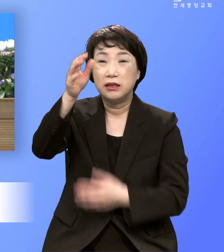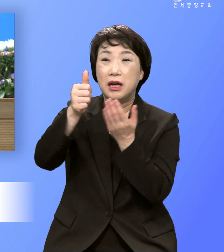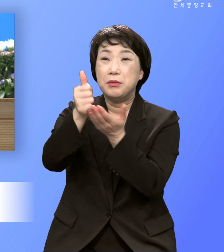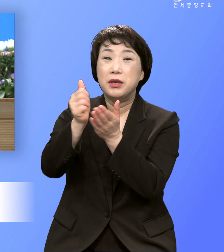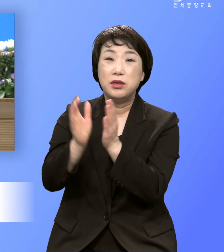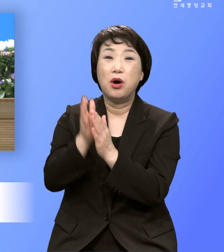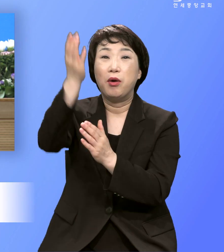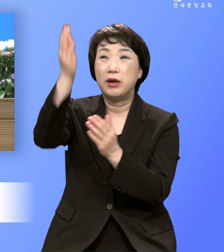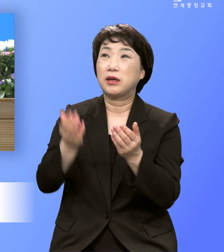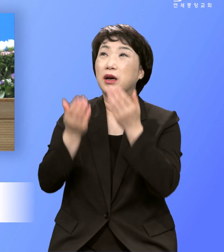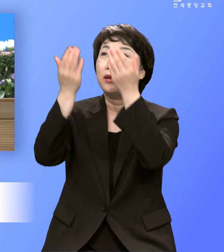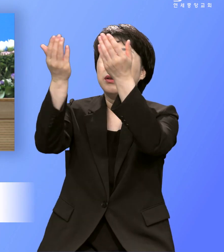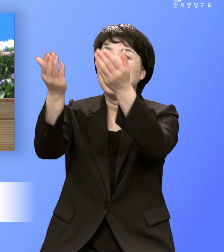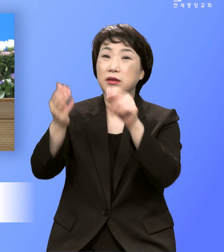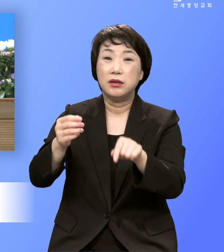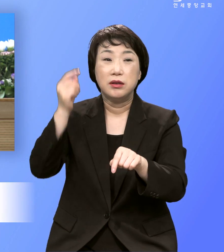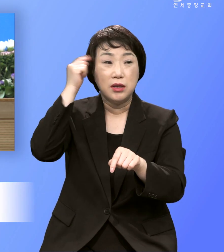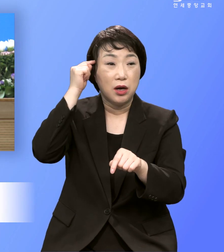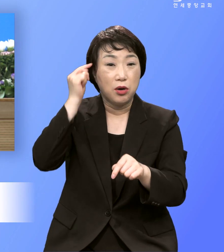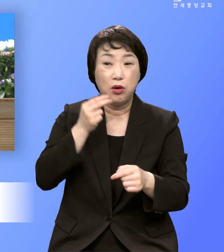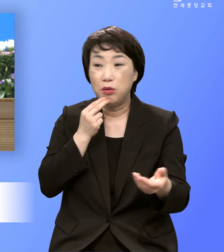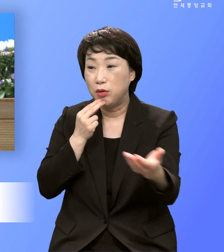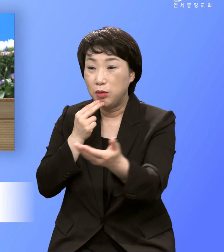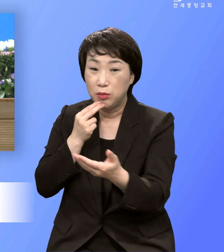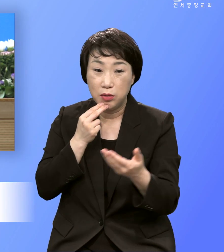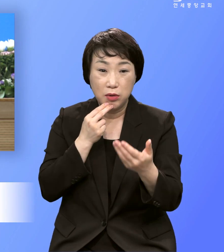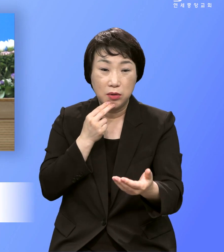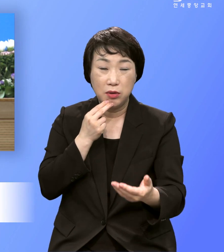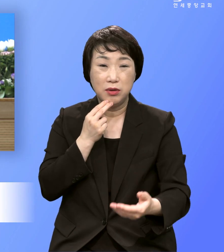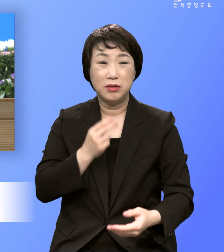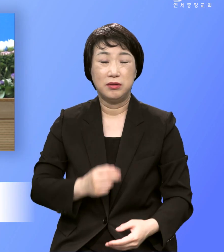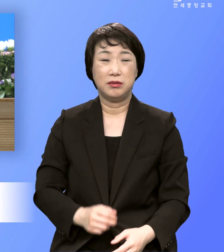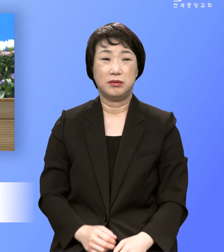하나님을 영화롭게 할 의향도 없어.